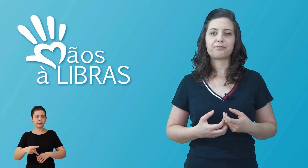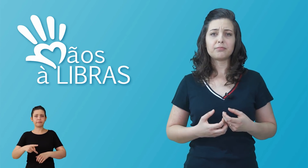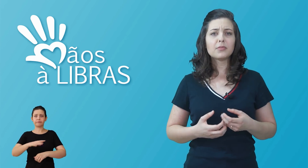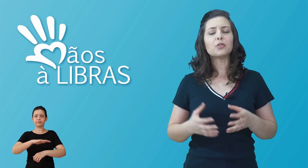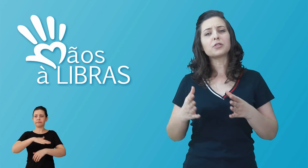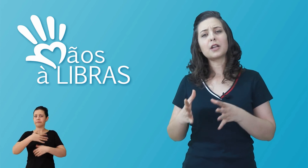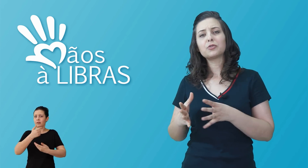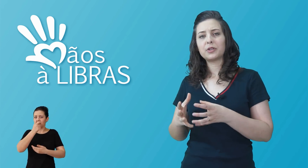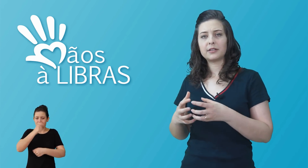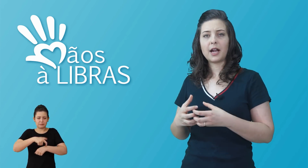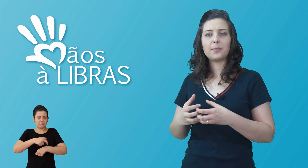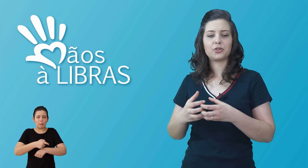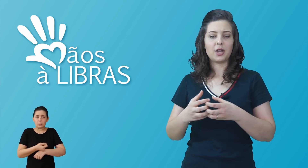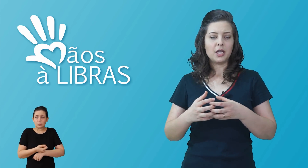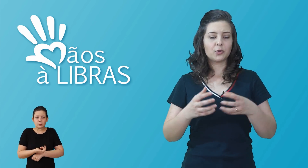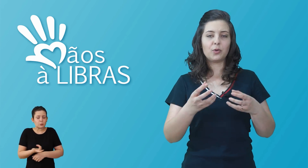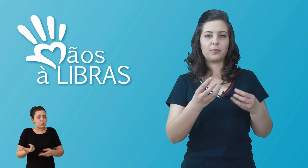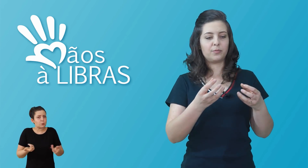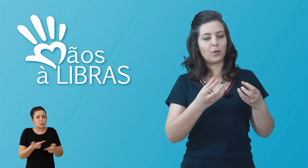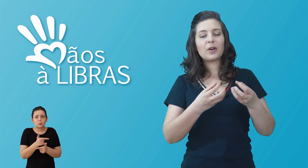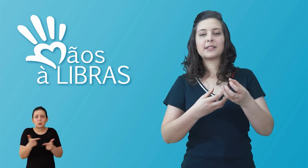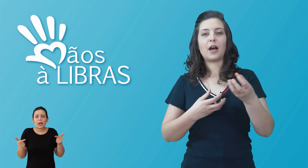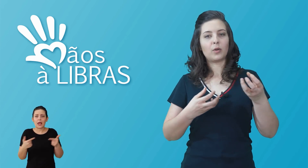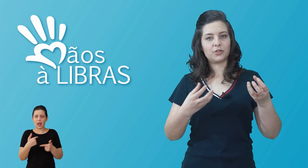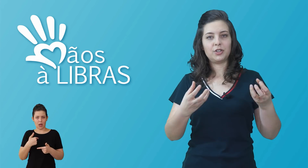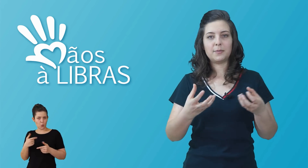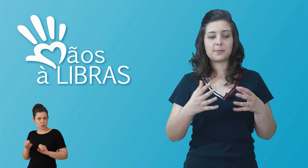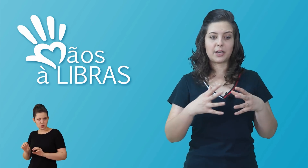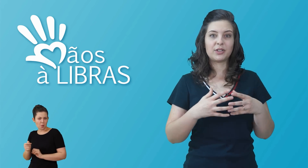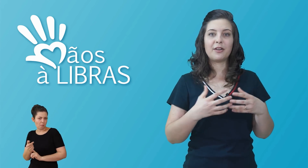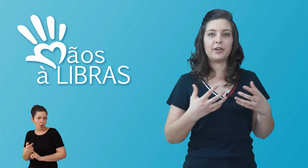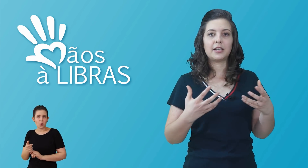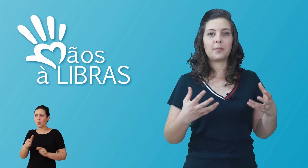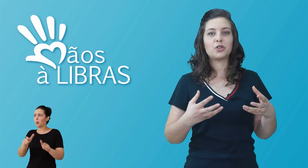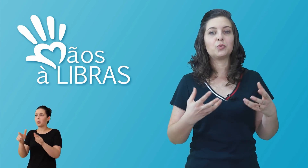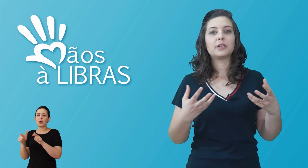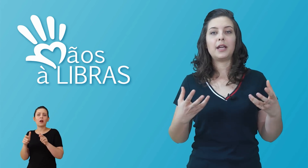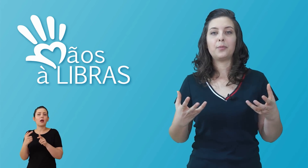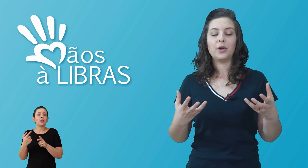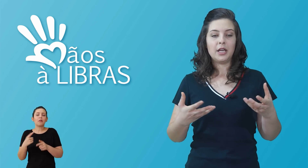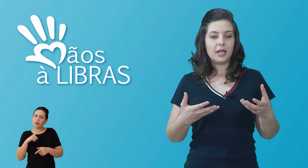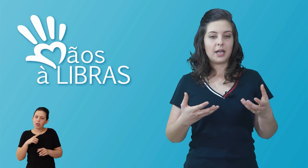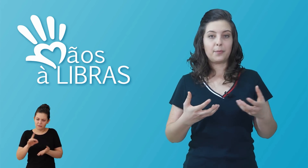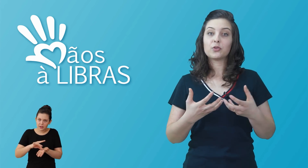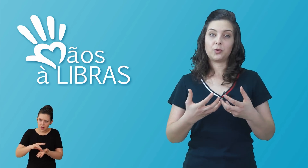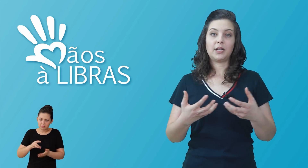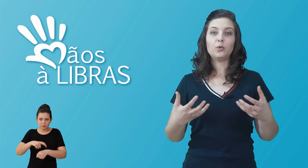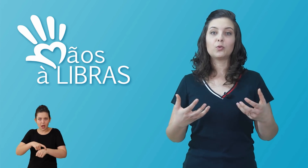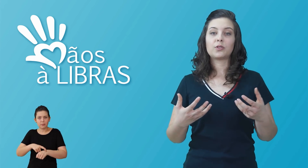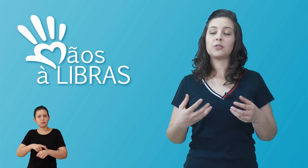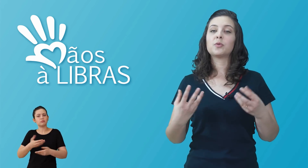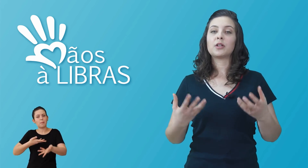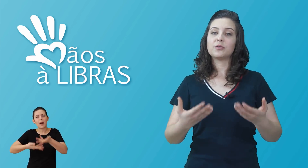aluno. Eu sou tradutora e intérprete e eu dou poucas aulas de Libras para que eu tenha verdadeiramente um tempo para os